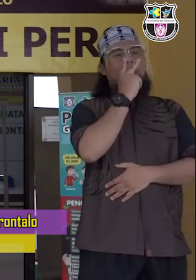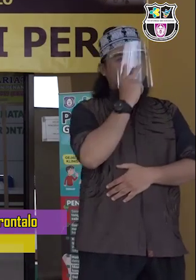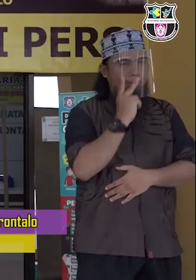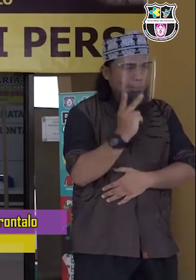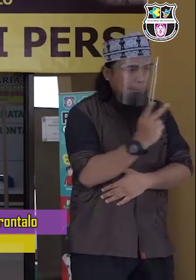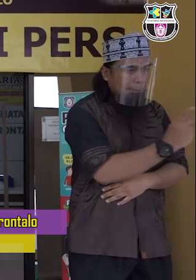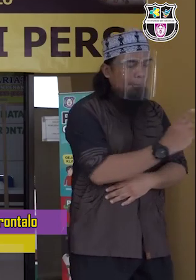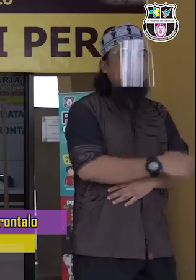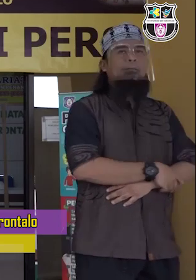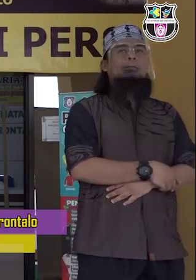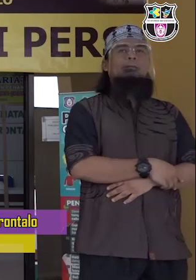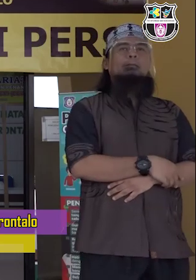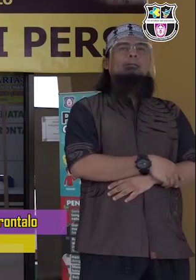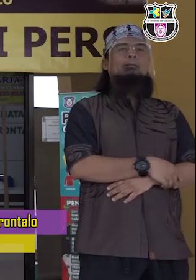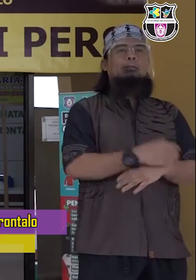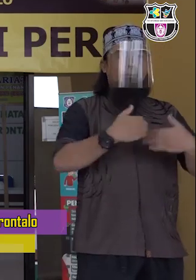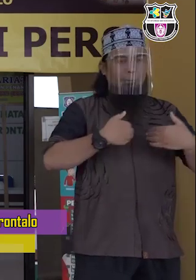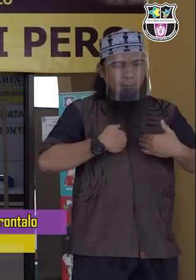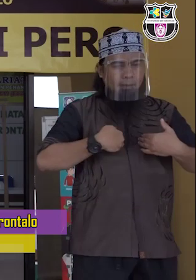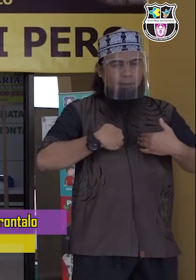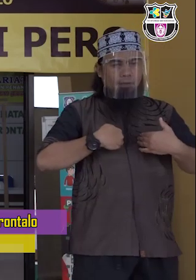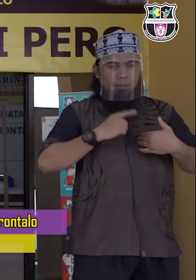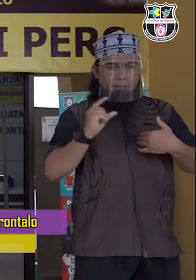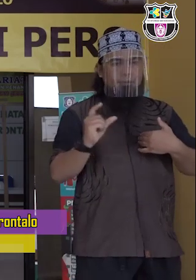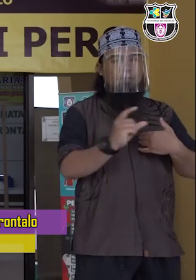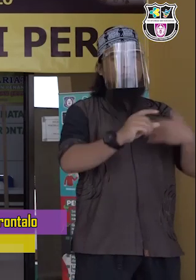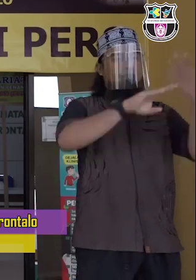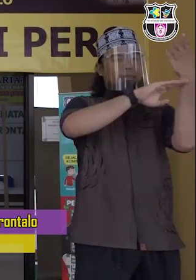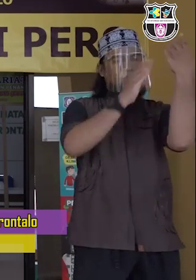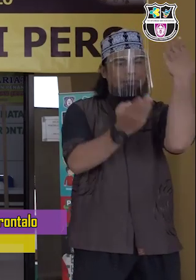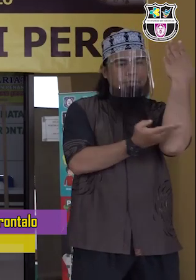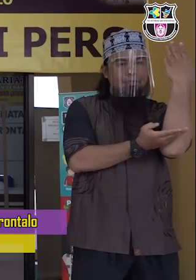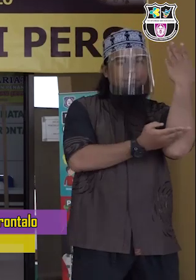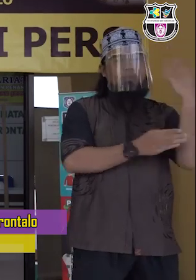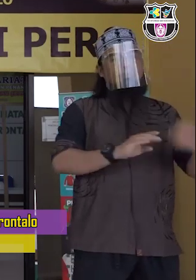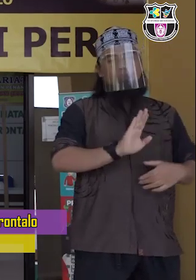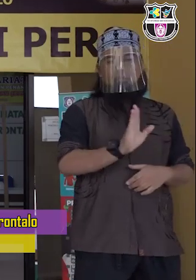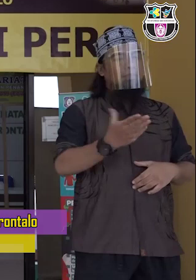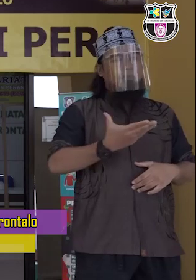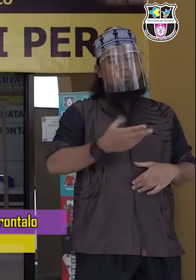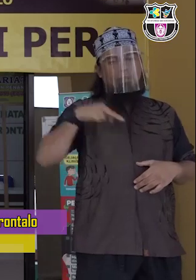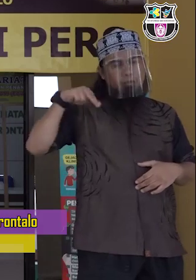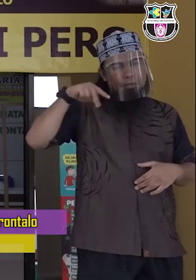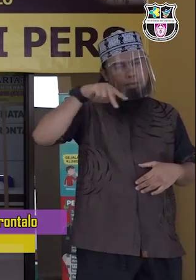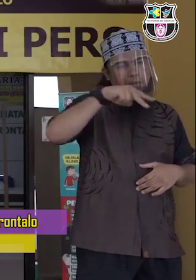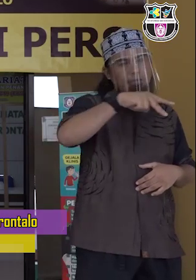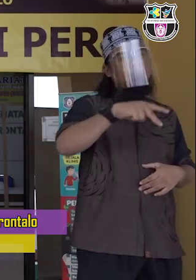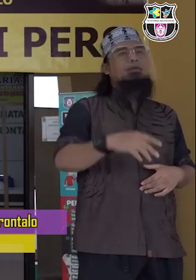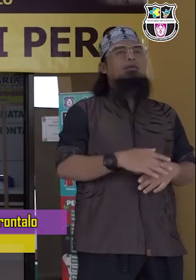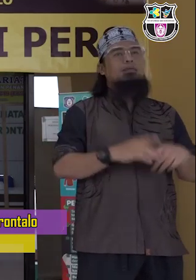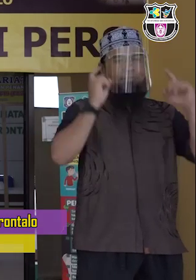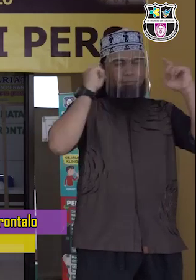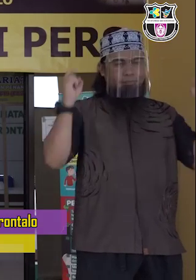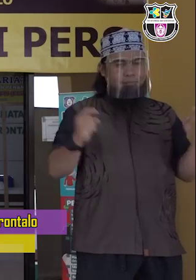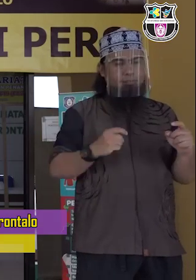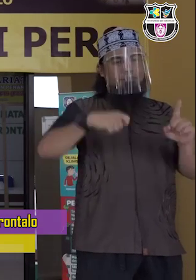ada kecenderungan dari ibu-ibu hamil tidak malu lagi datang ke fasilitas kesehatan.